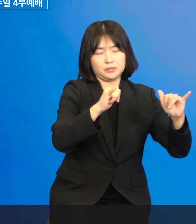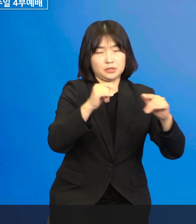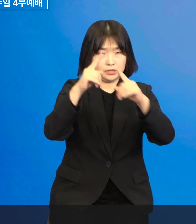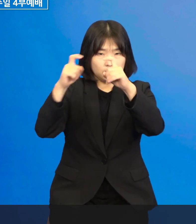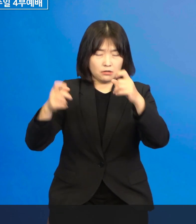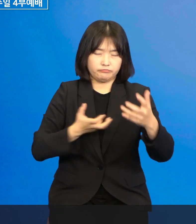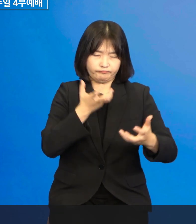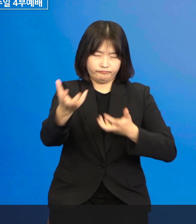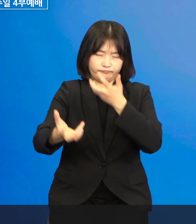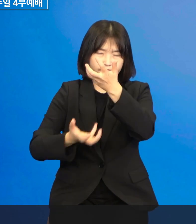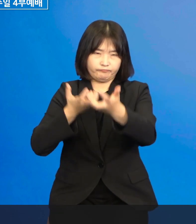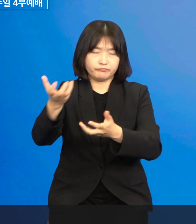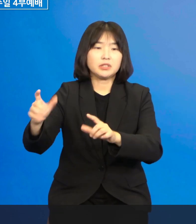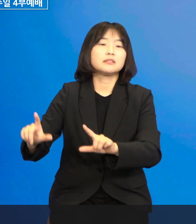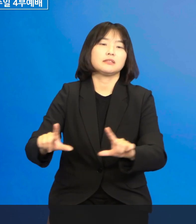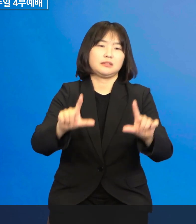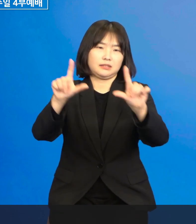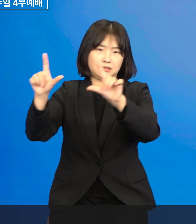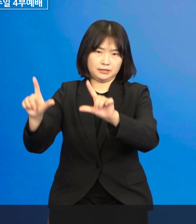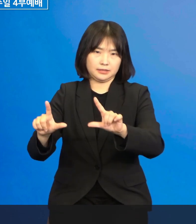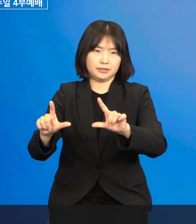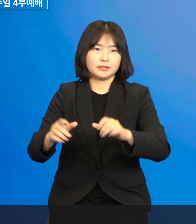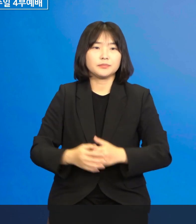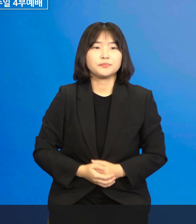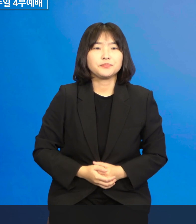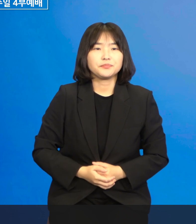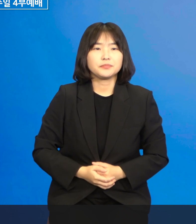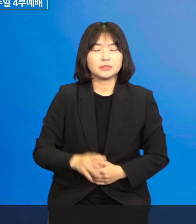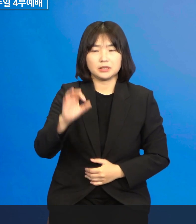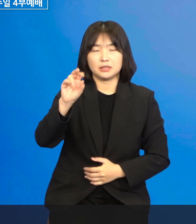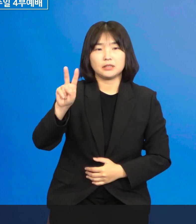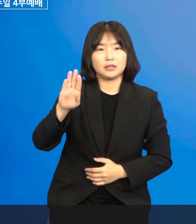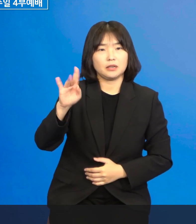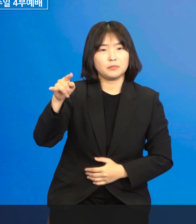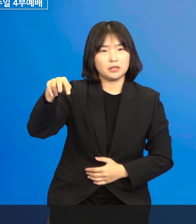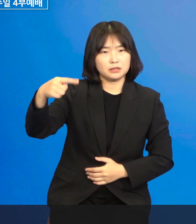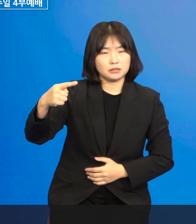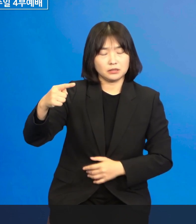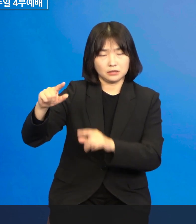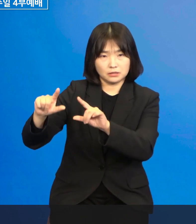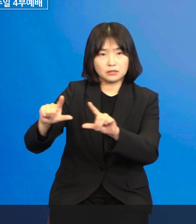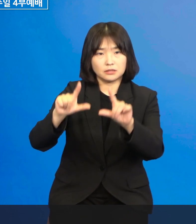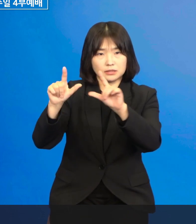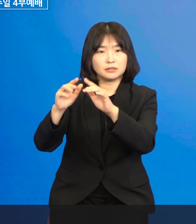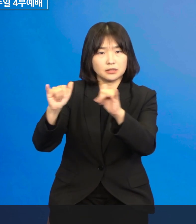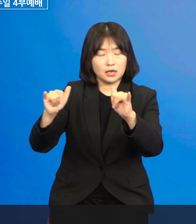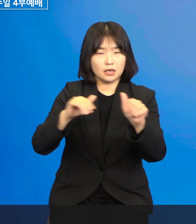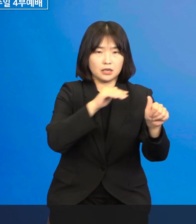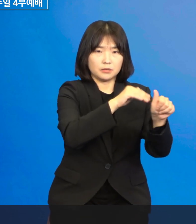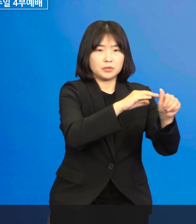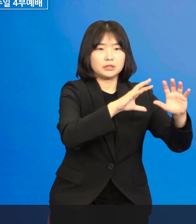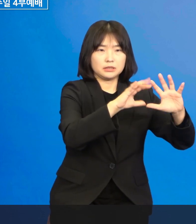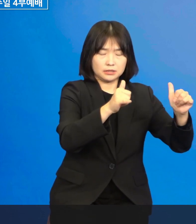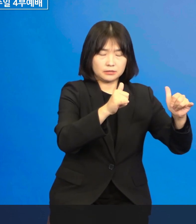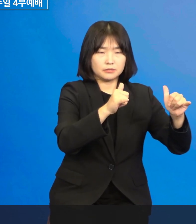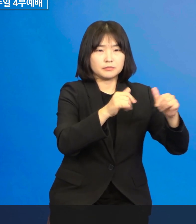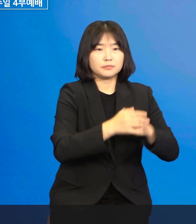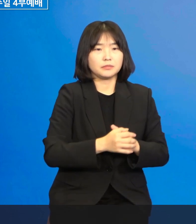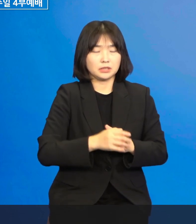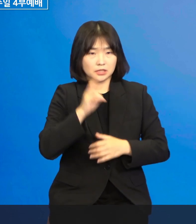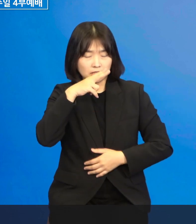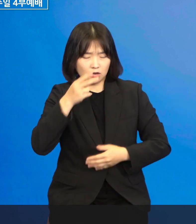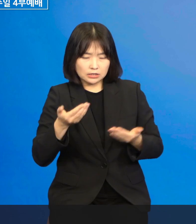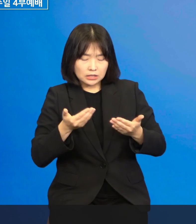사람이 여러 성읍으로 들어와서 거기에서 살았다. 길르앗 야베스의 주민들은 블레셋